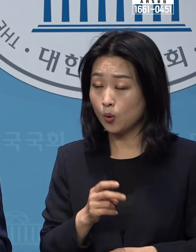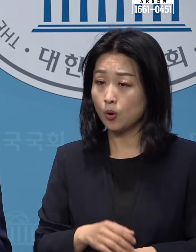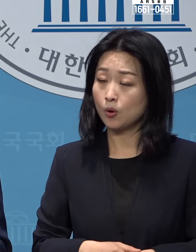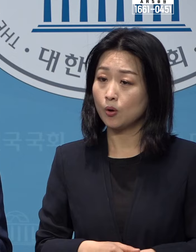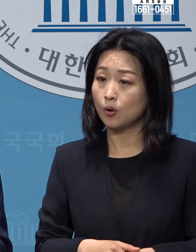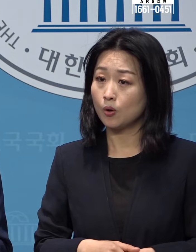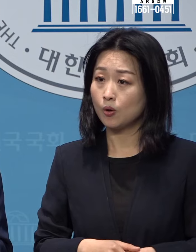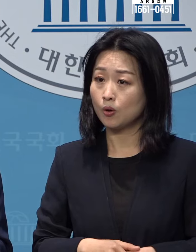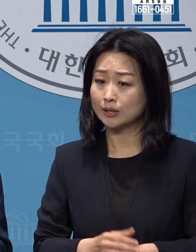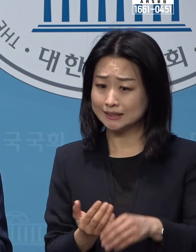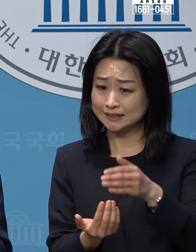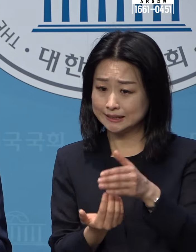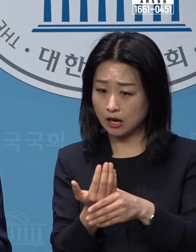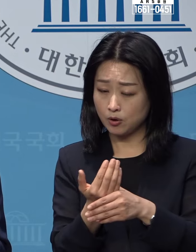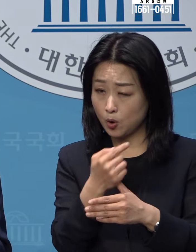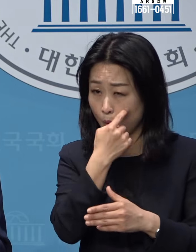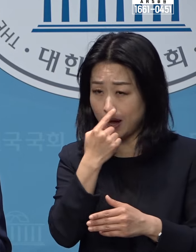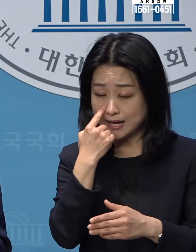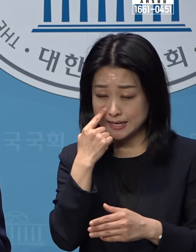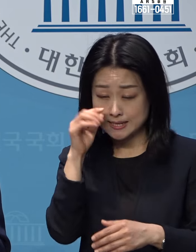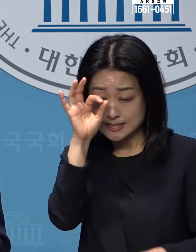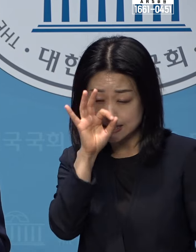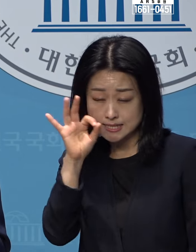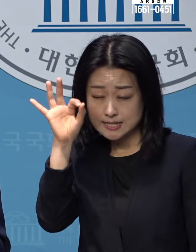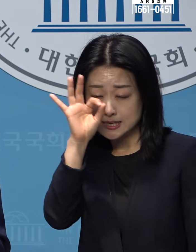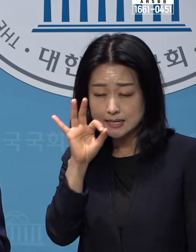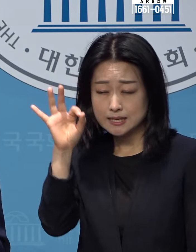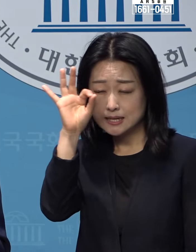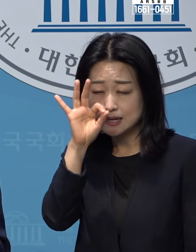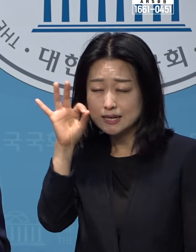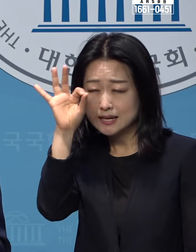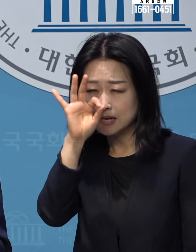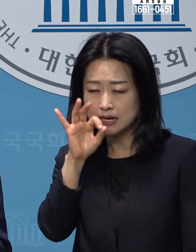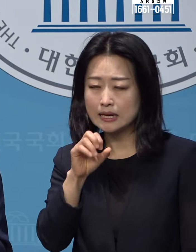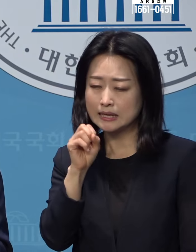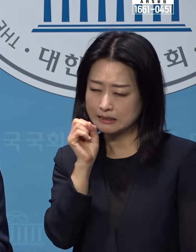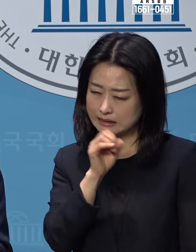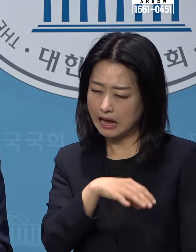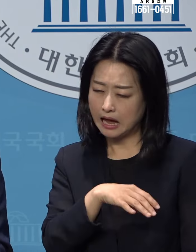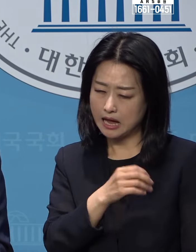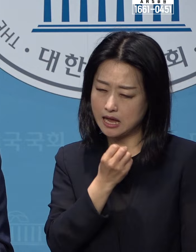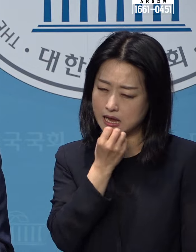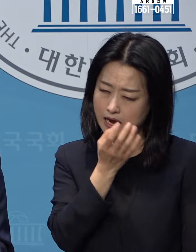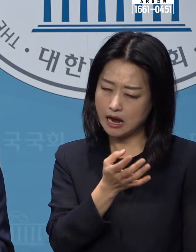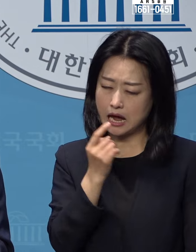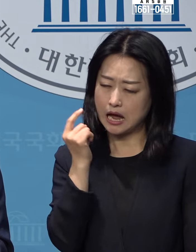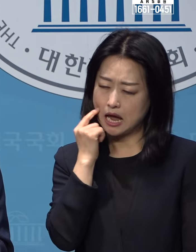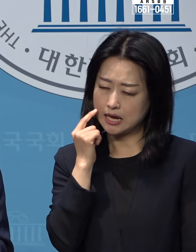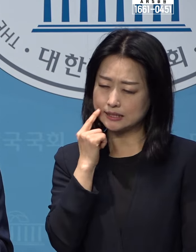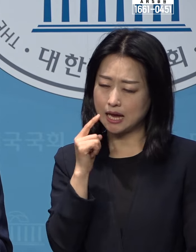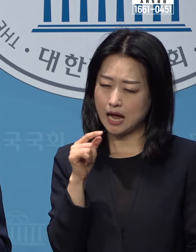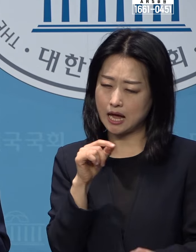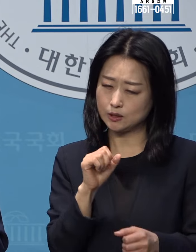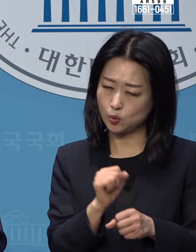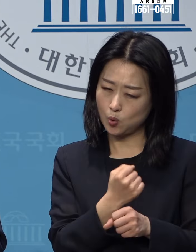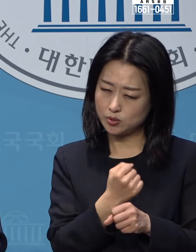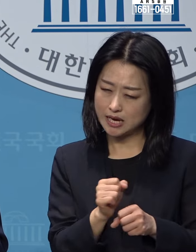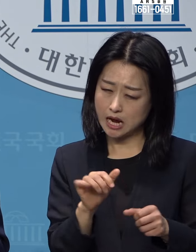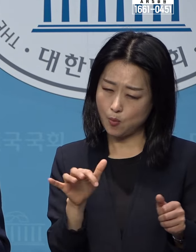반으로 사건을 추적했습니다. 그저 일회성 증언 조작인 줄 알았습니다.